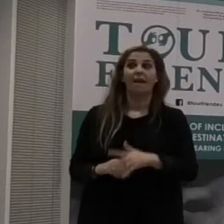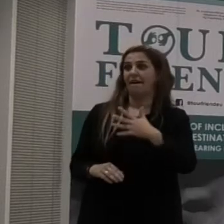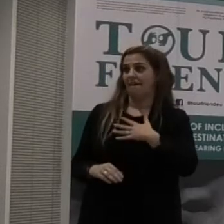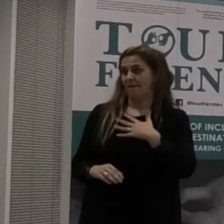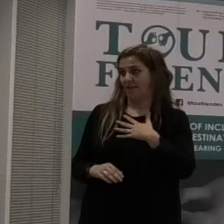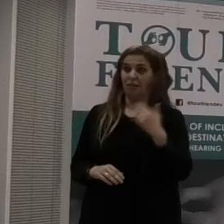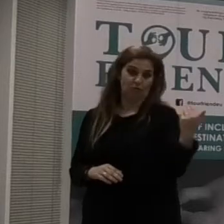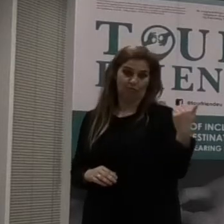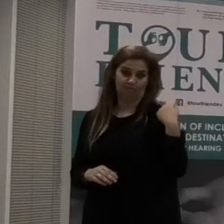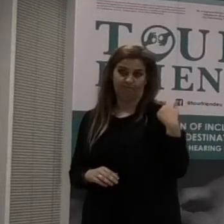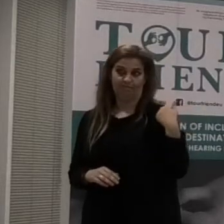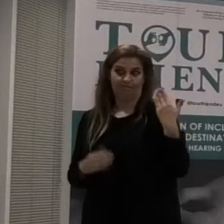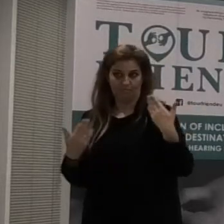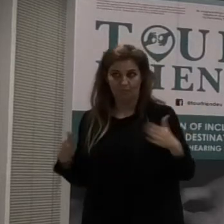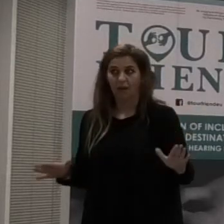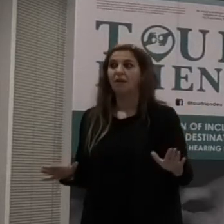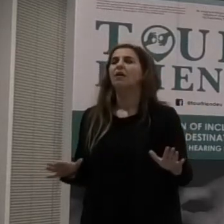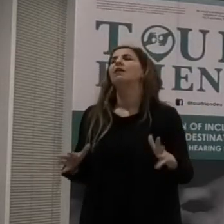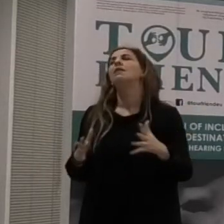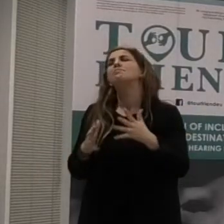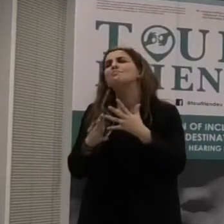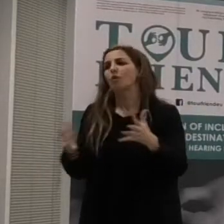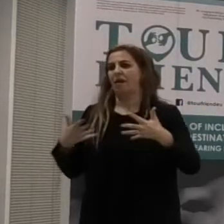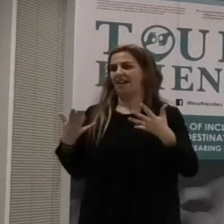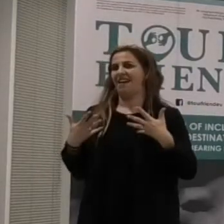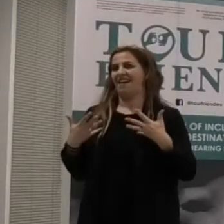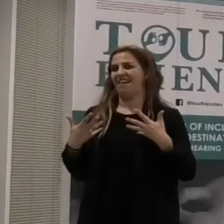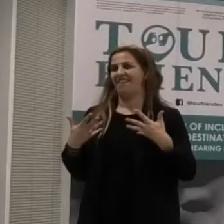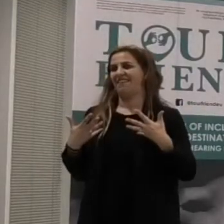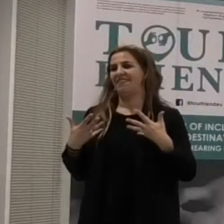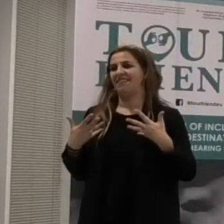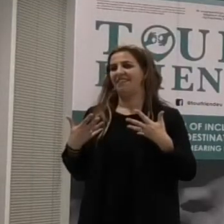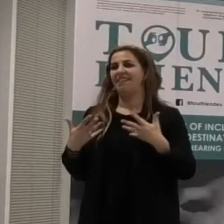Ευχαριστώ πάρα πολύ για την πρόσκληση. Πραγματικά είναι μεγάλη μας χαρά που έτσι